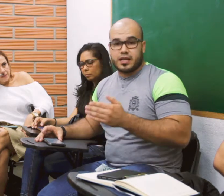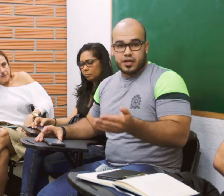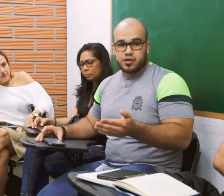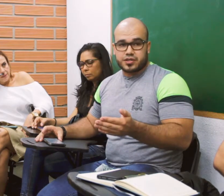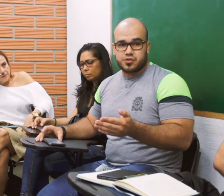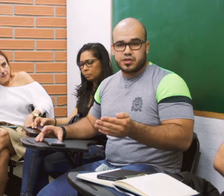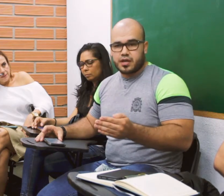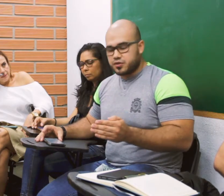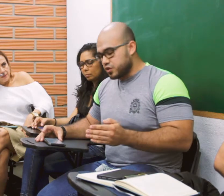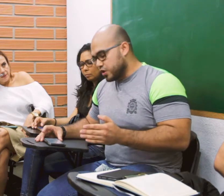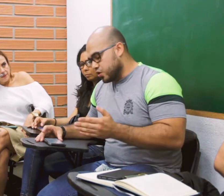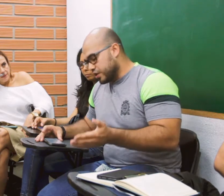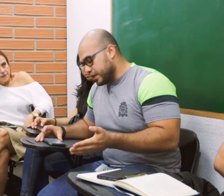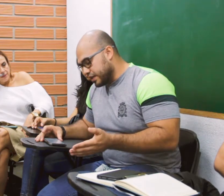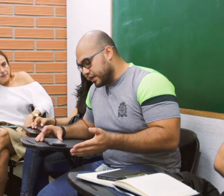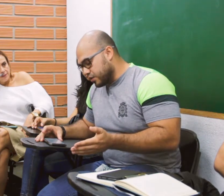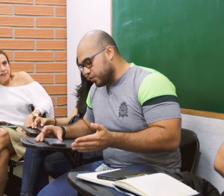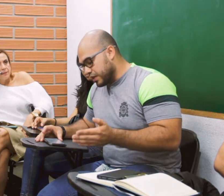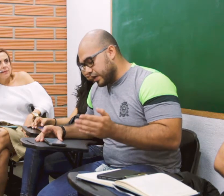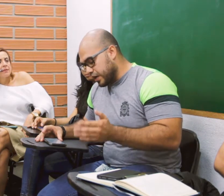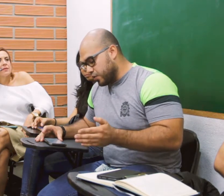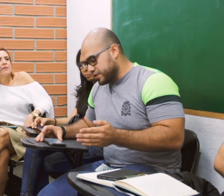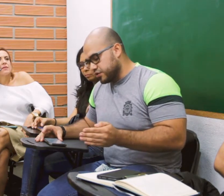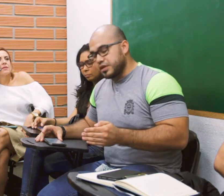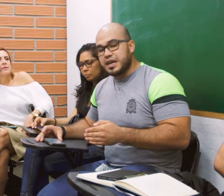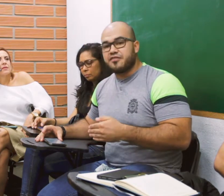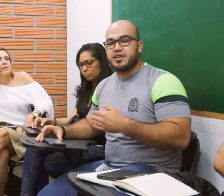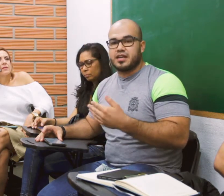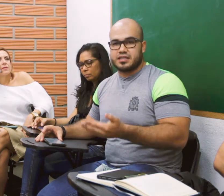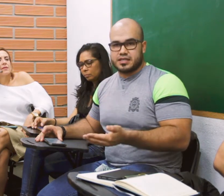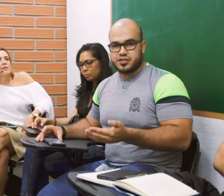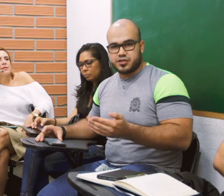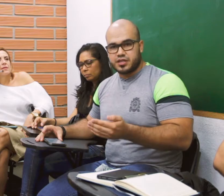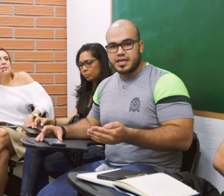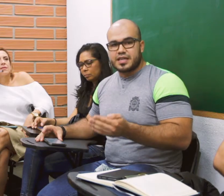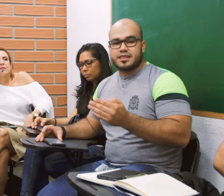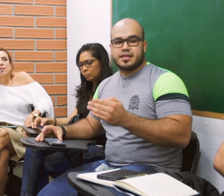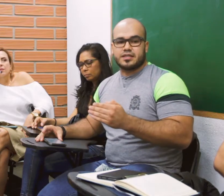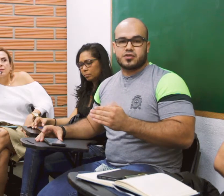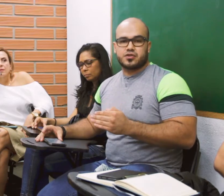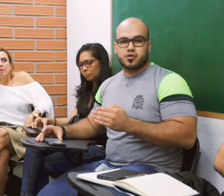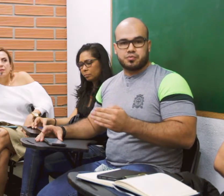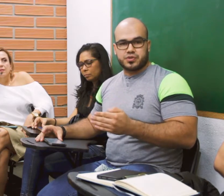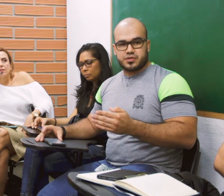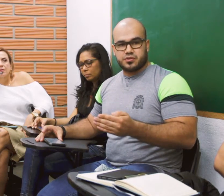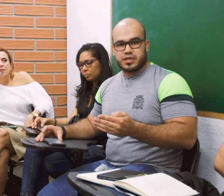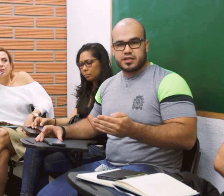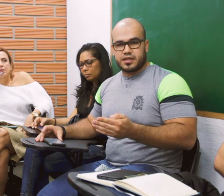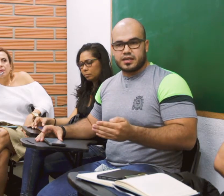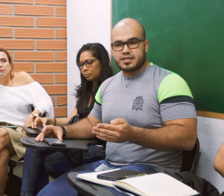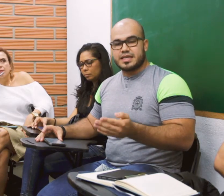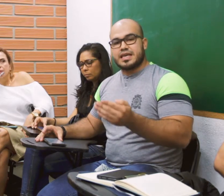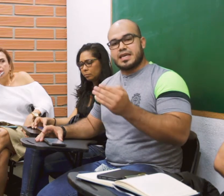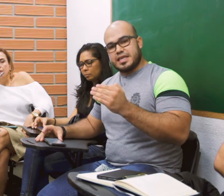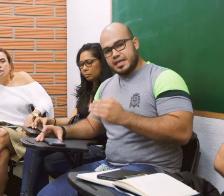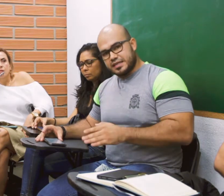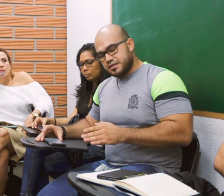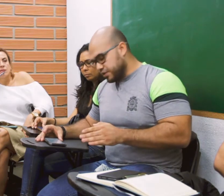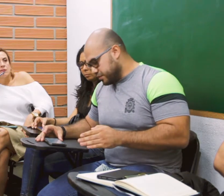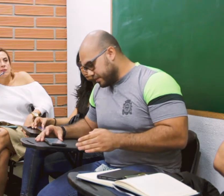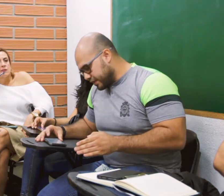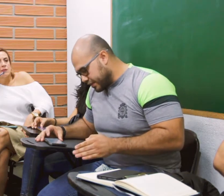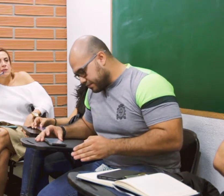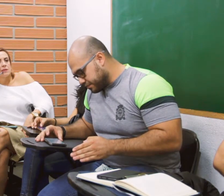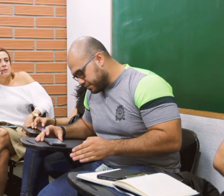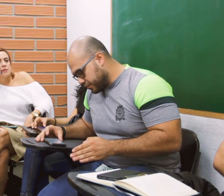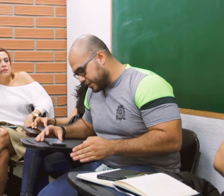Tenemos en los resultados lo que es la graduación, la finalización de esos grupos estudiantiles, y de esa